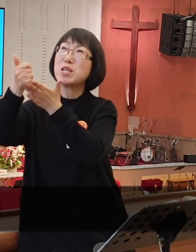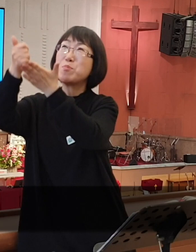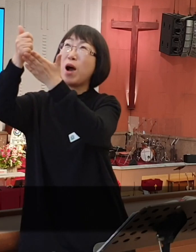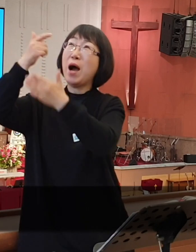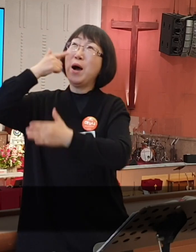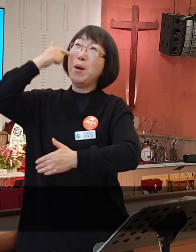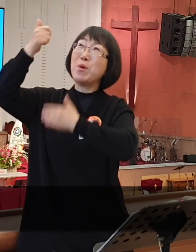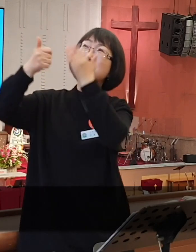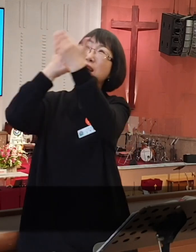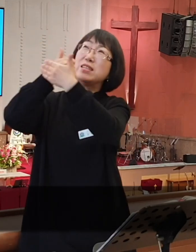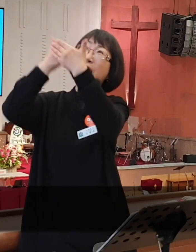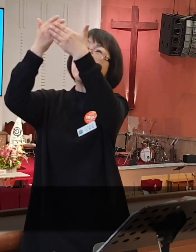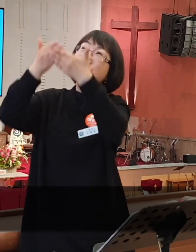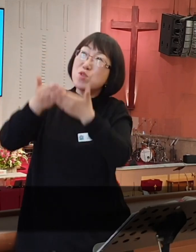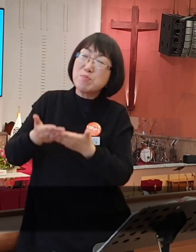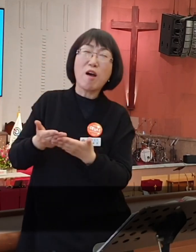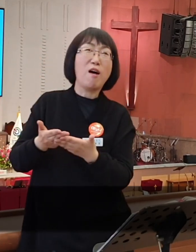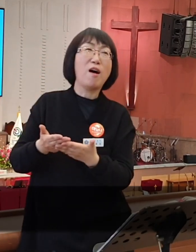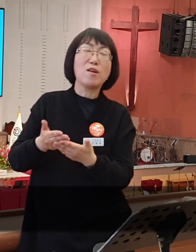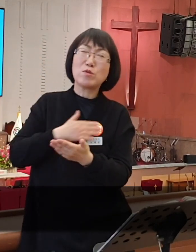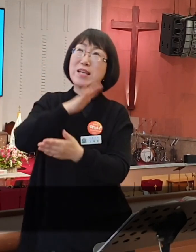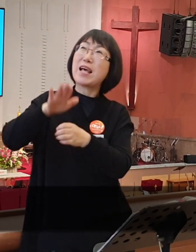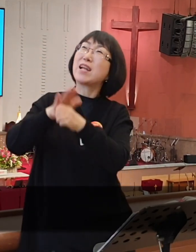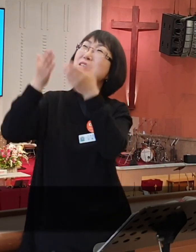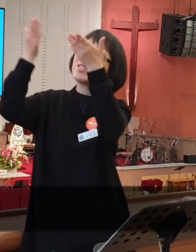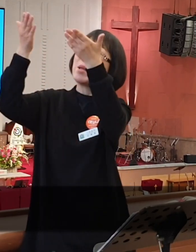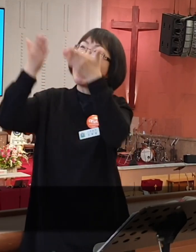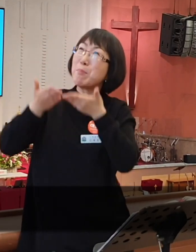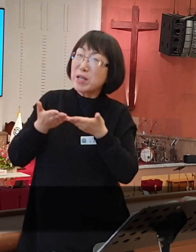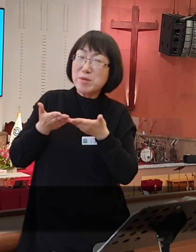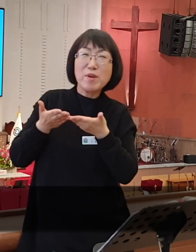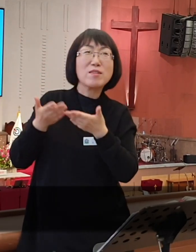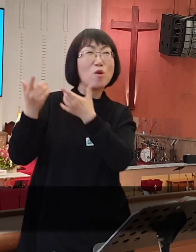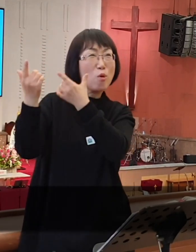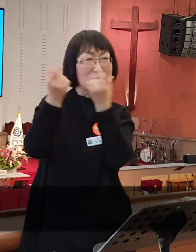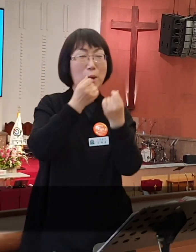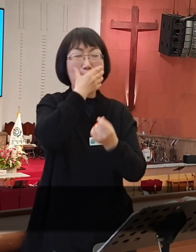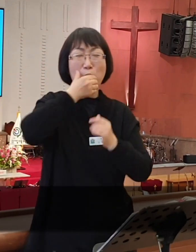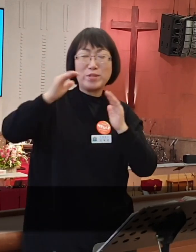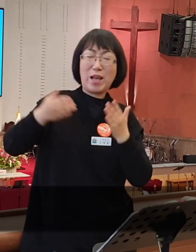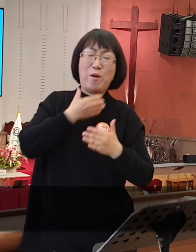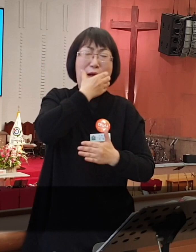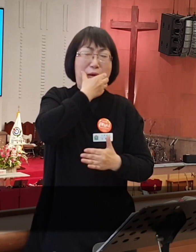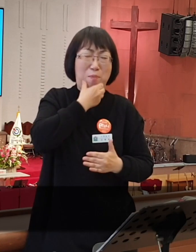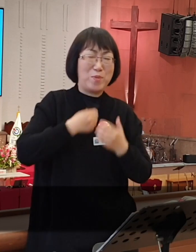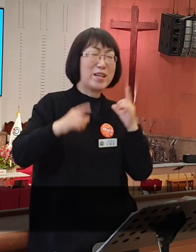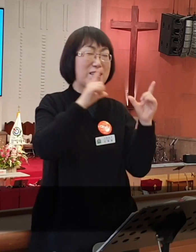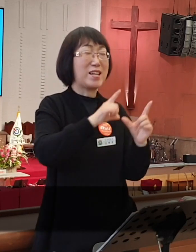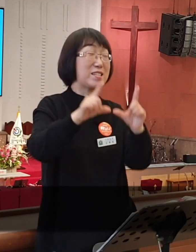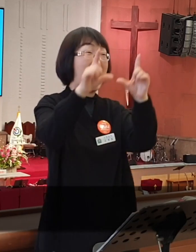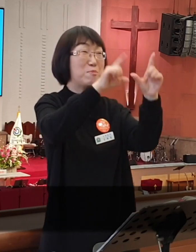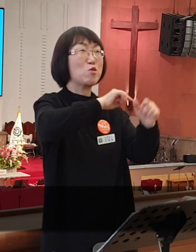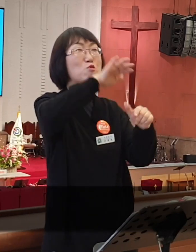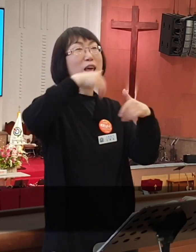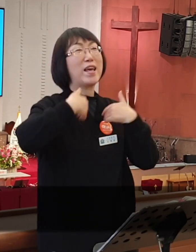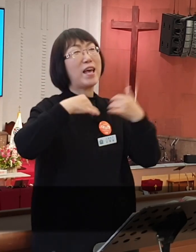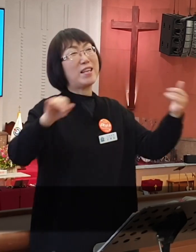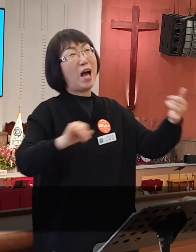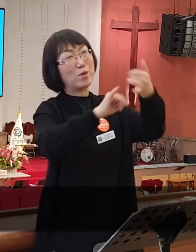하나님 아버지의 은혜를 누리며 우리의 사랑을 드리며 사랑을 받으며 그렇게 복되고 행복하게 사는 삶이